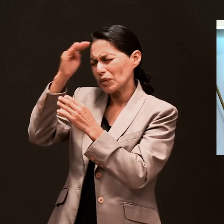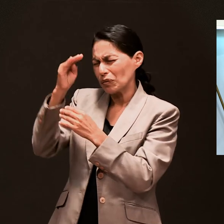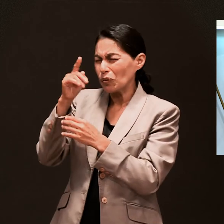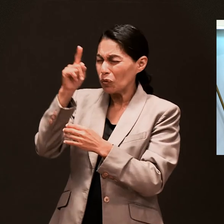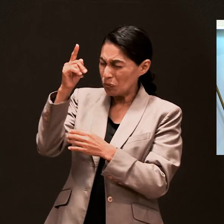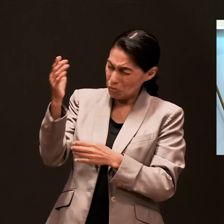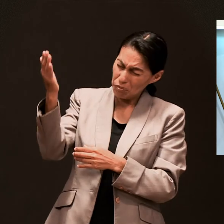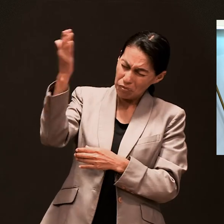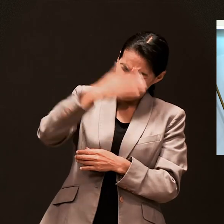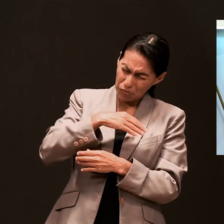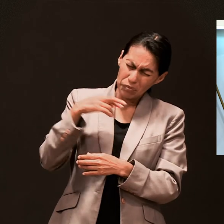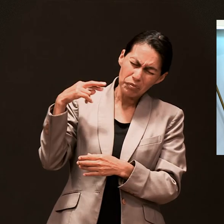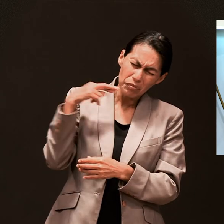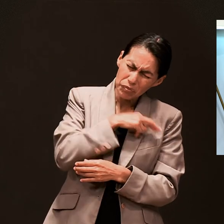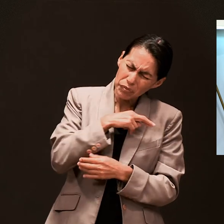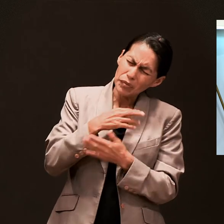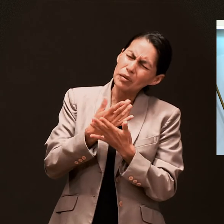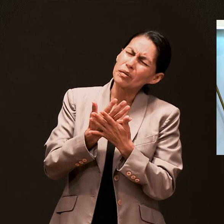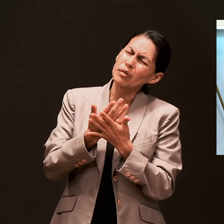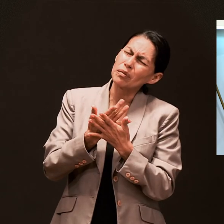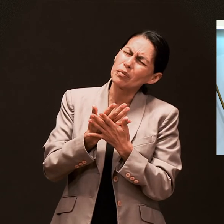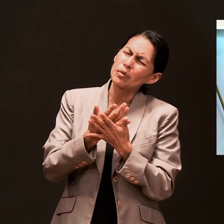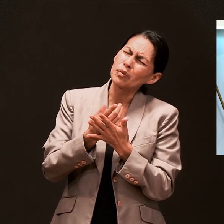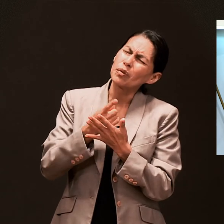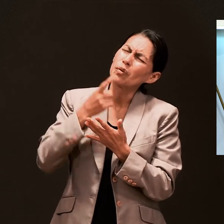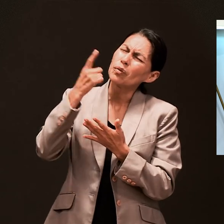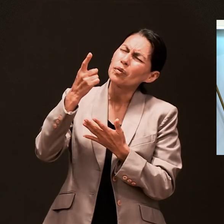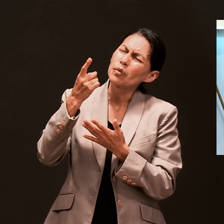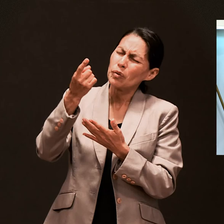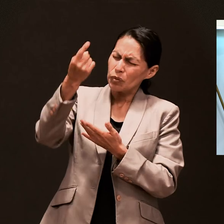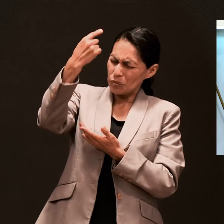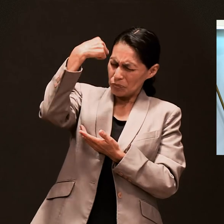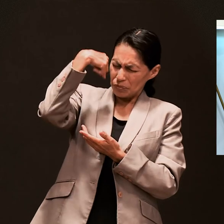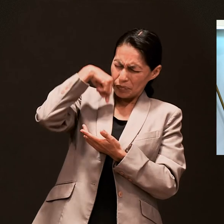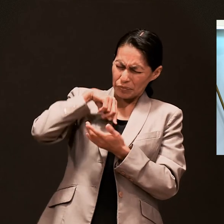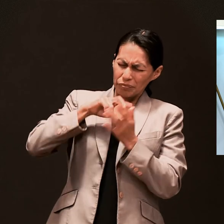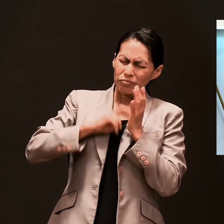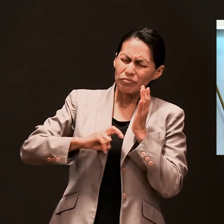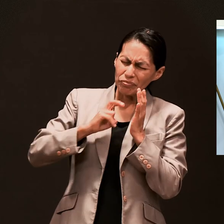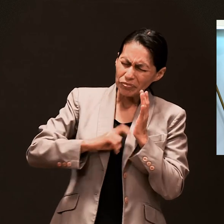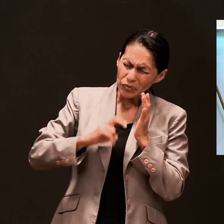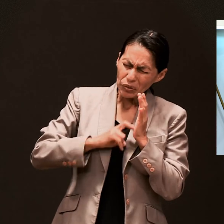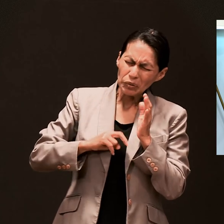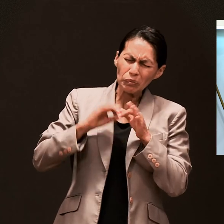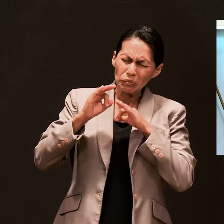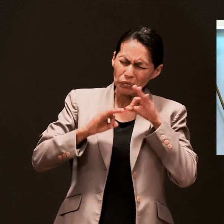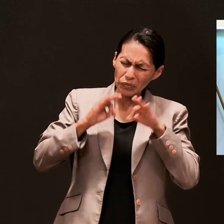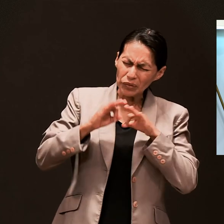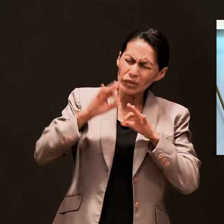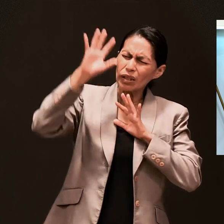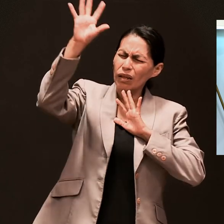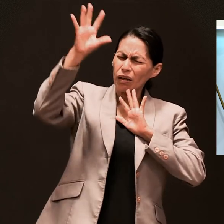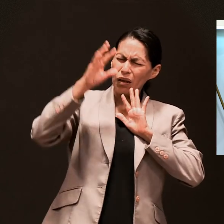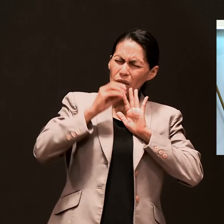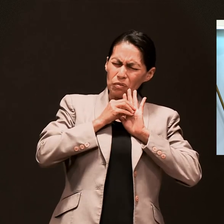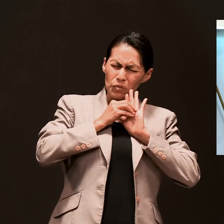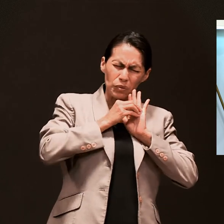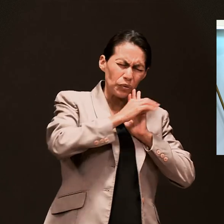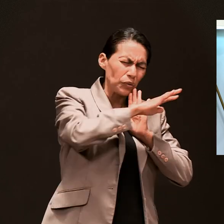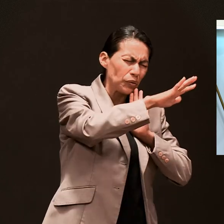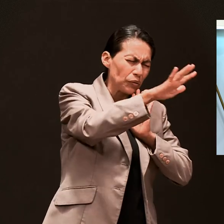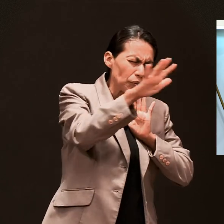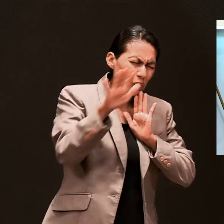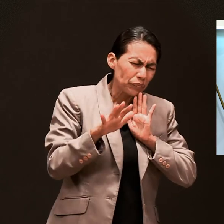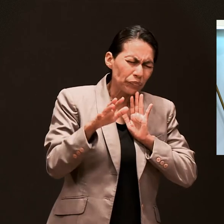ven pronto te esperamos pero haz la obra que tienes que hacer hazla en